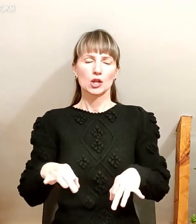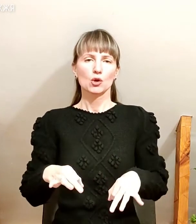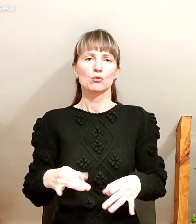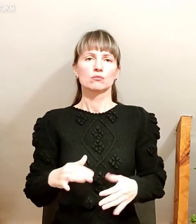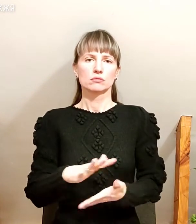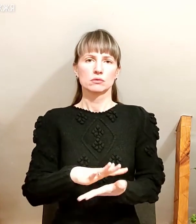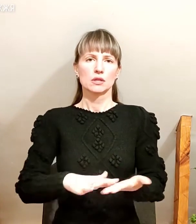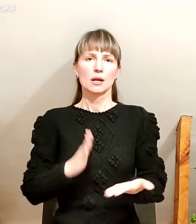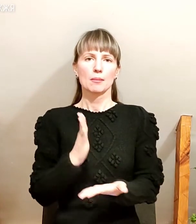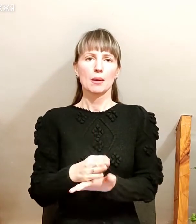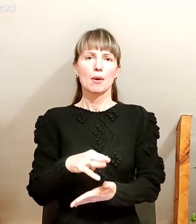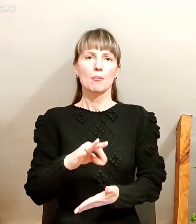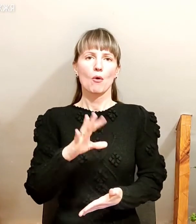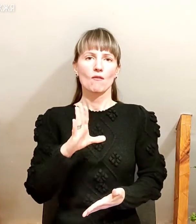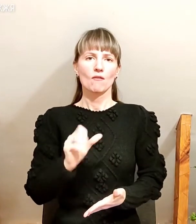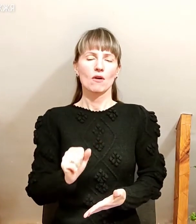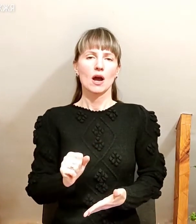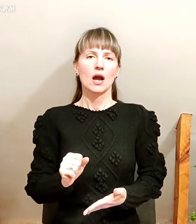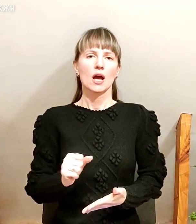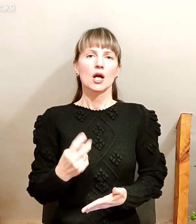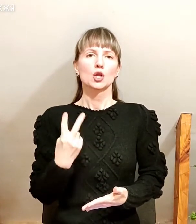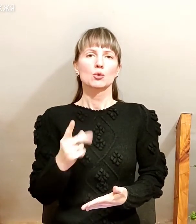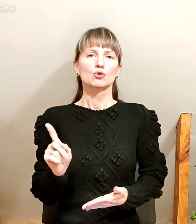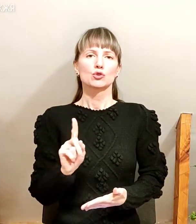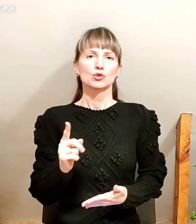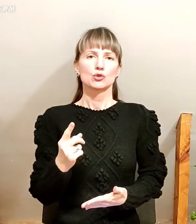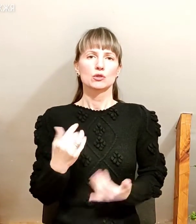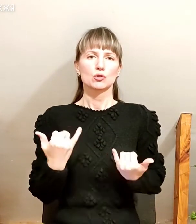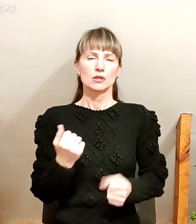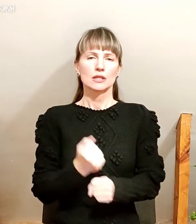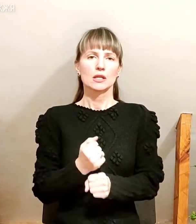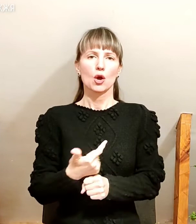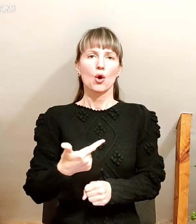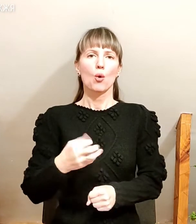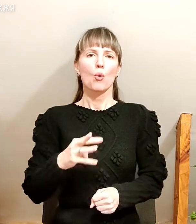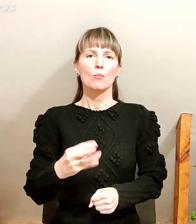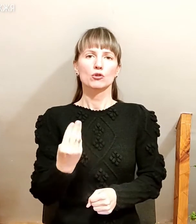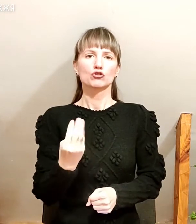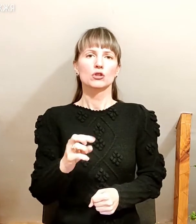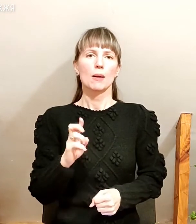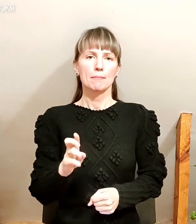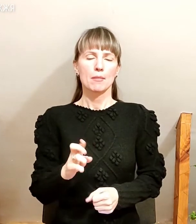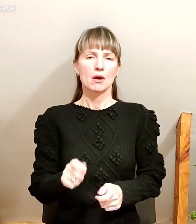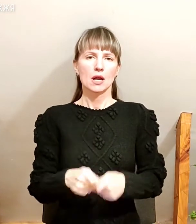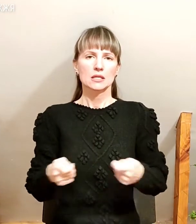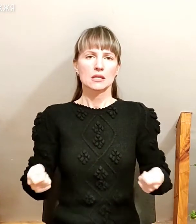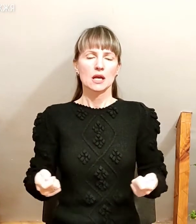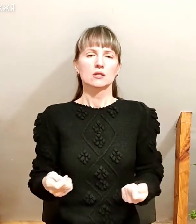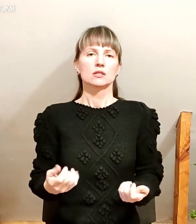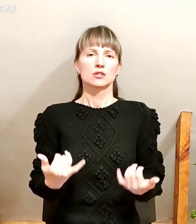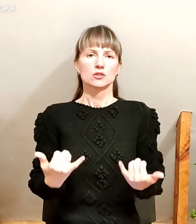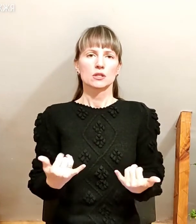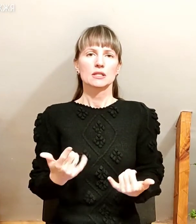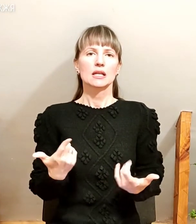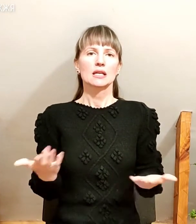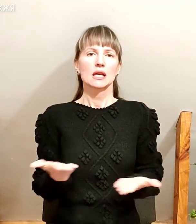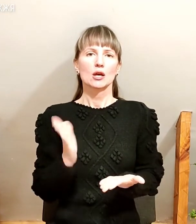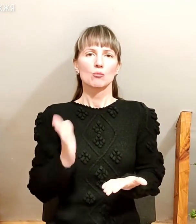мову. Друге, що сьогодні утворюється гуманітарний штаб, розгортається безпосередньо, який буде обраховувати